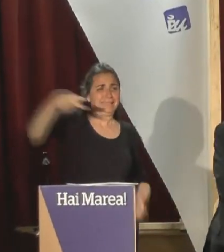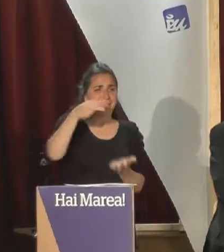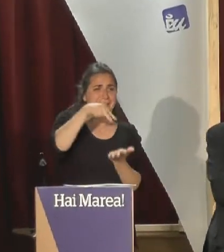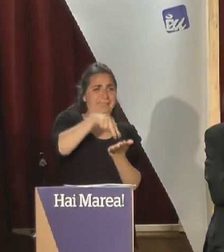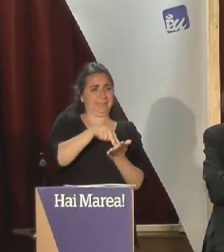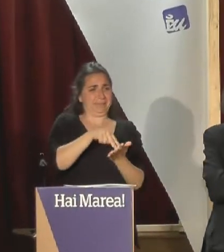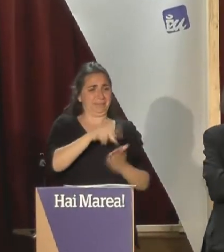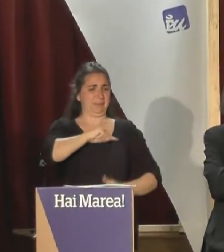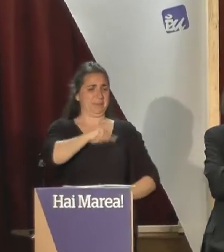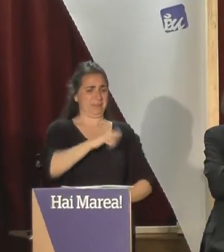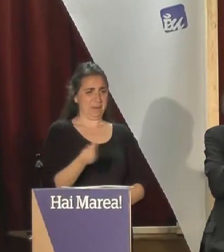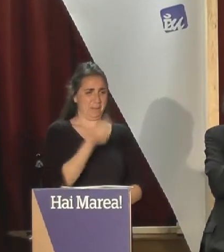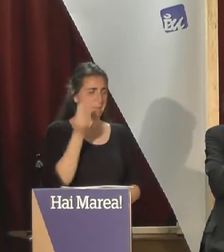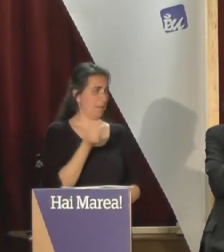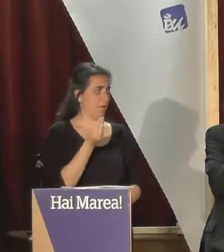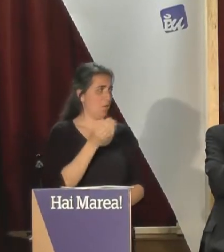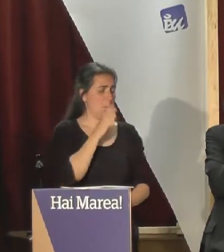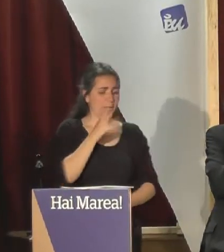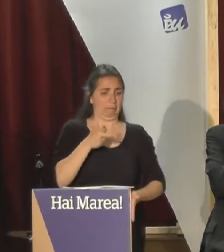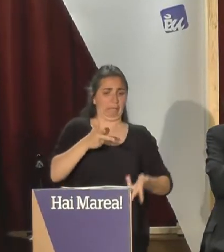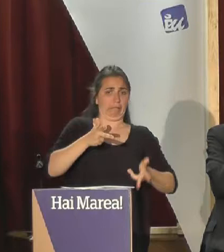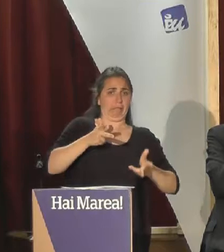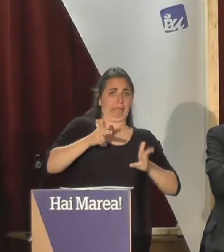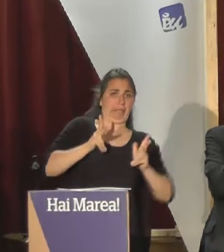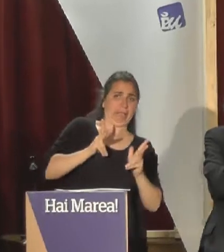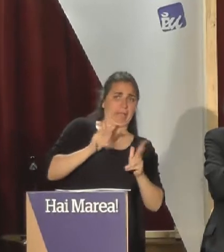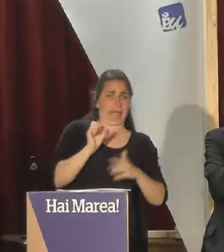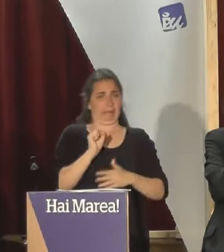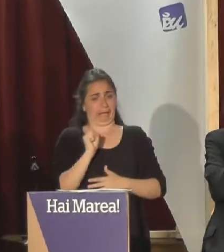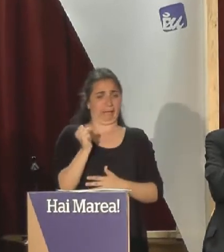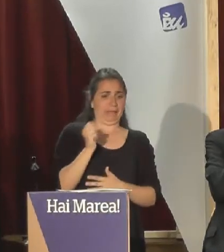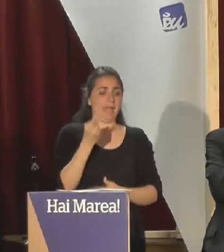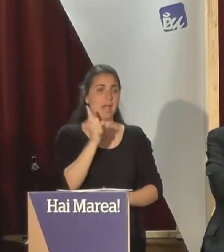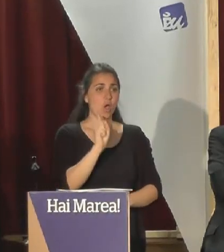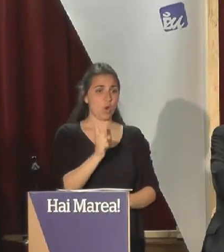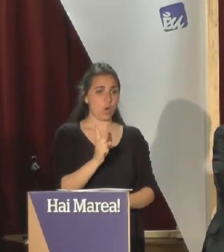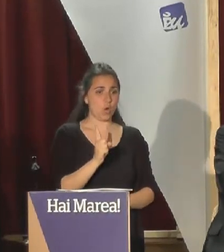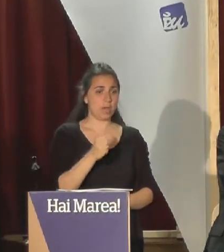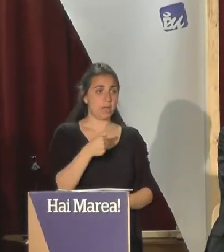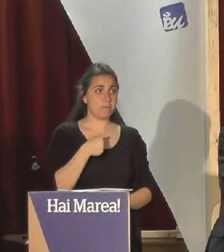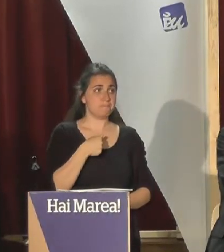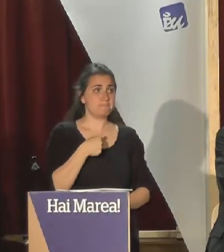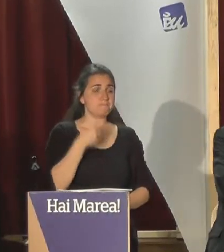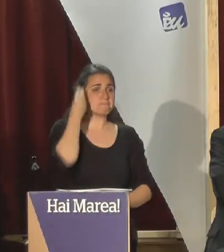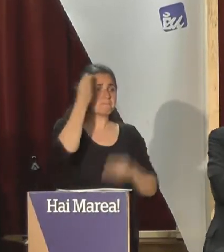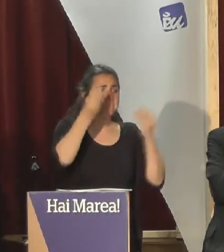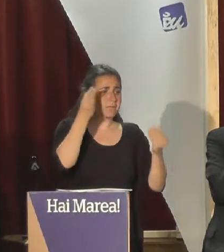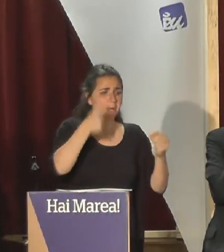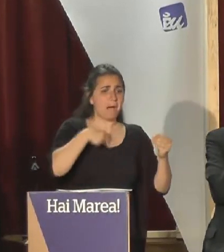vou acabar entalado. Antes pensaba que faltaba unha